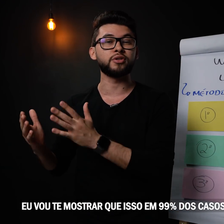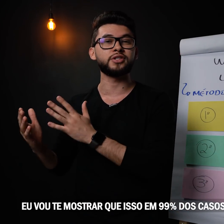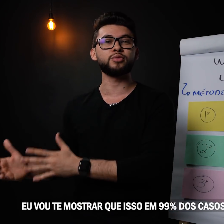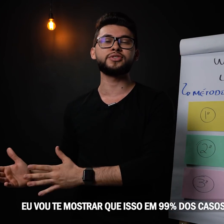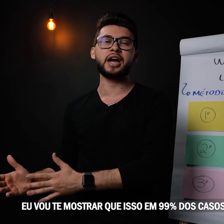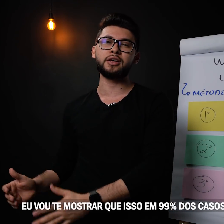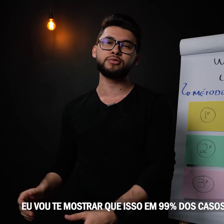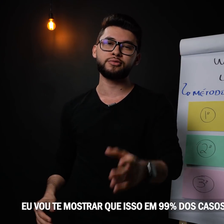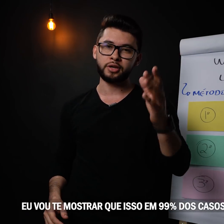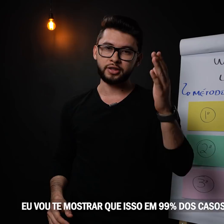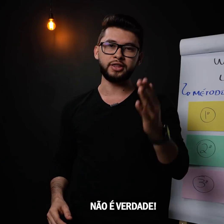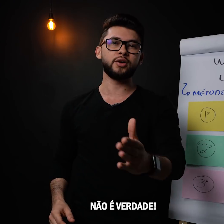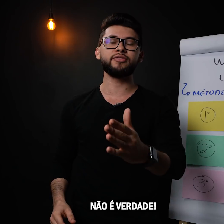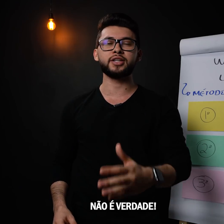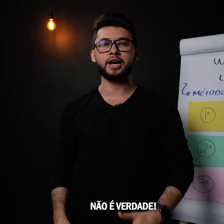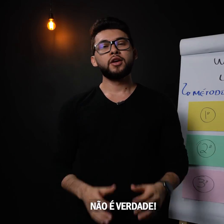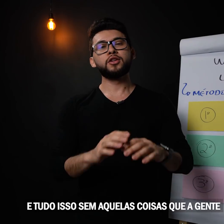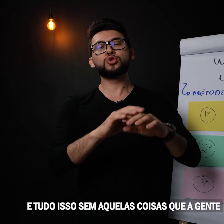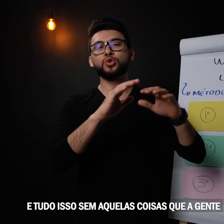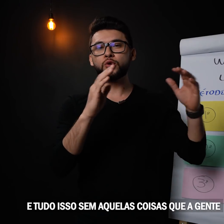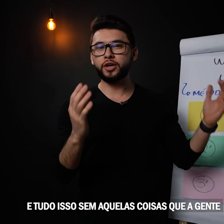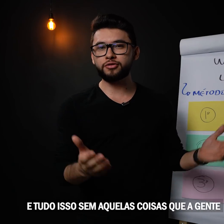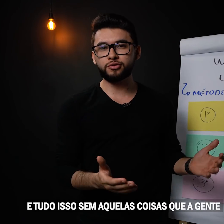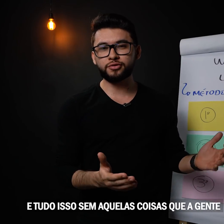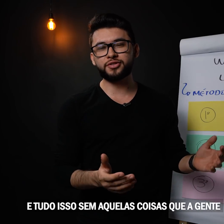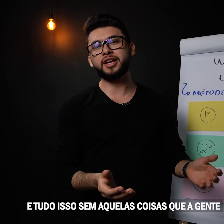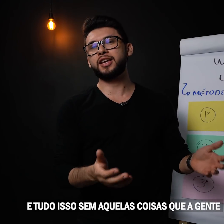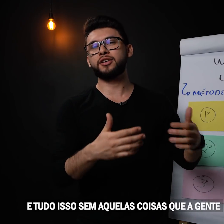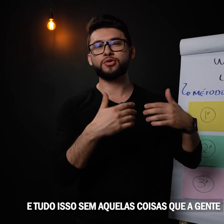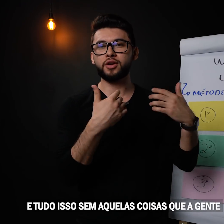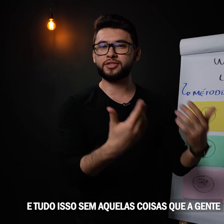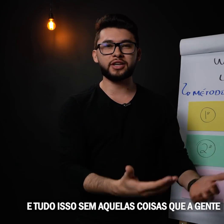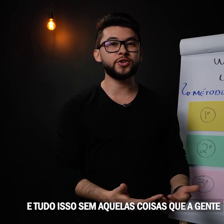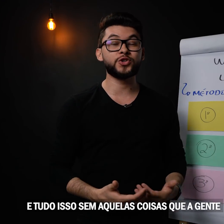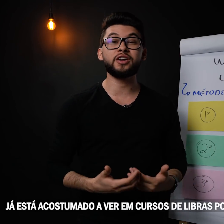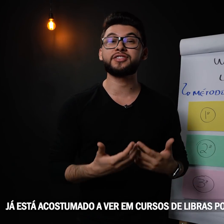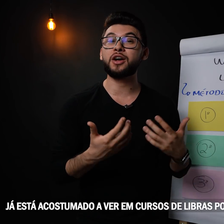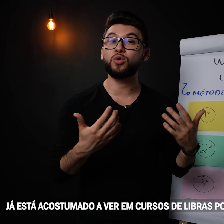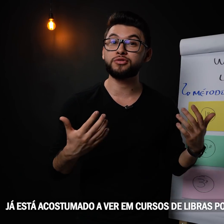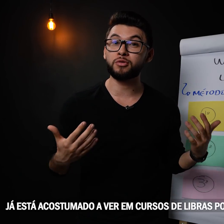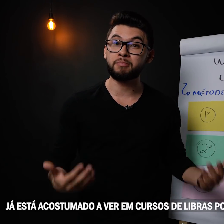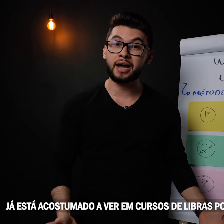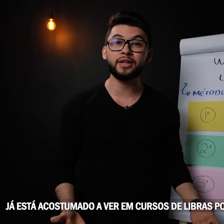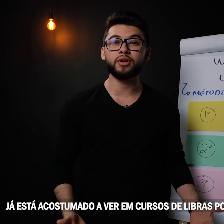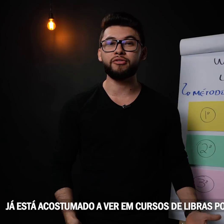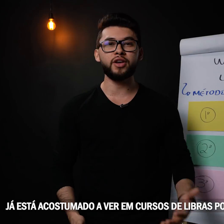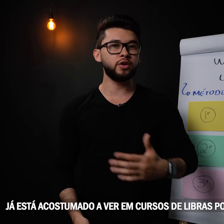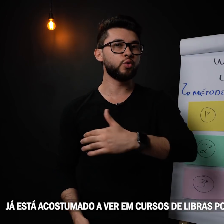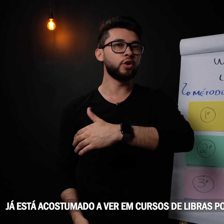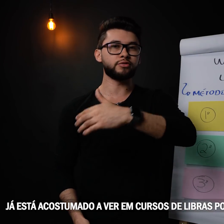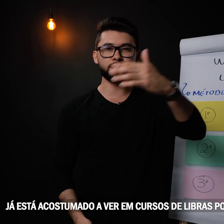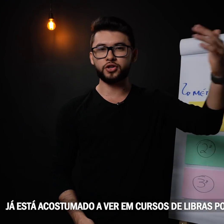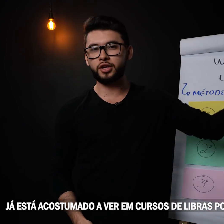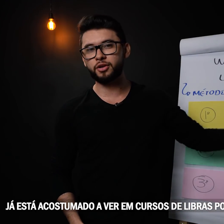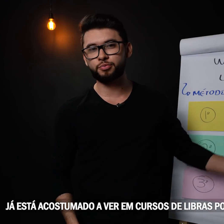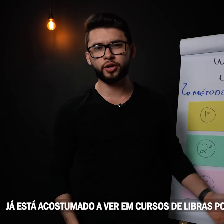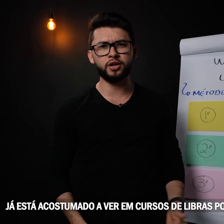99% dos casos não é verdade. E tudo isso sem aquelas coisas que a gente já está acostumado a ver em cursos de Libras por aí,